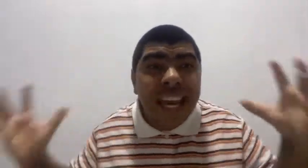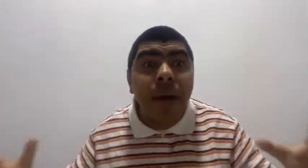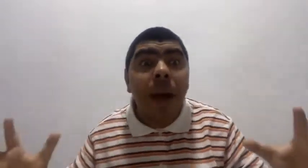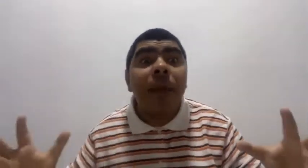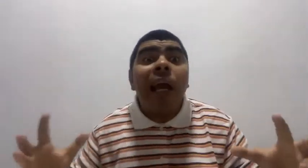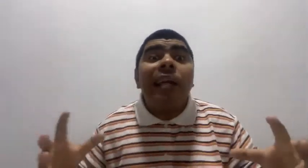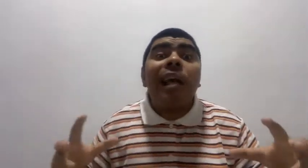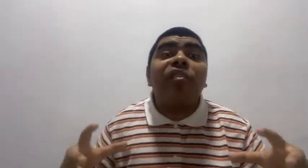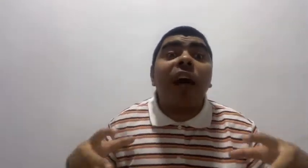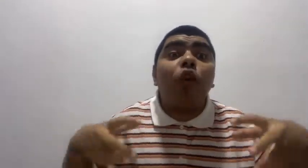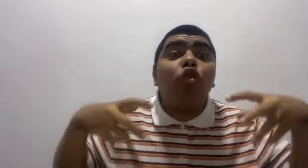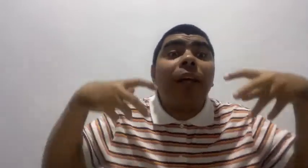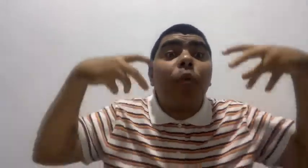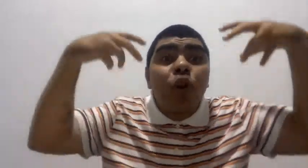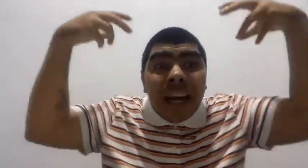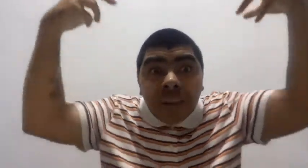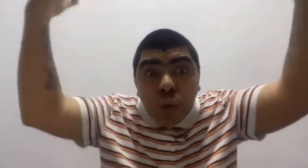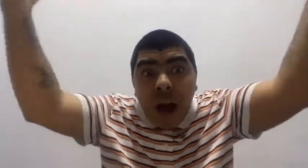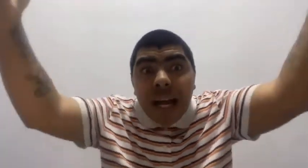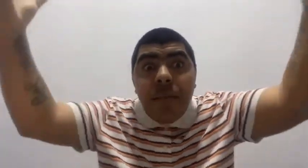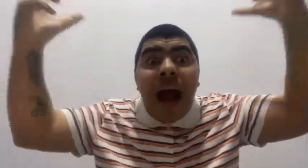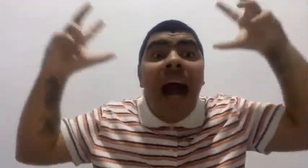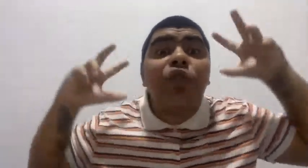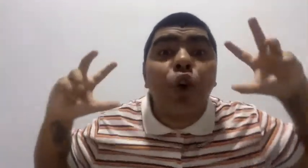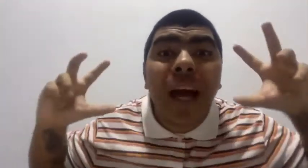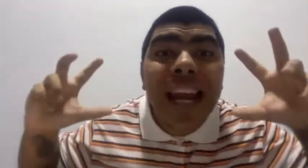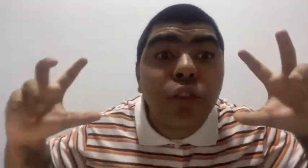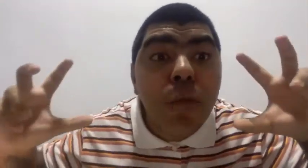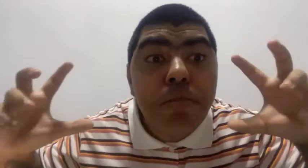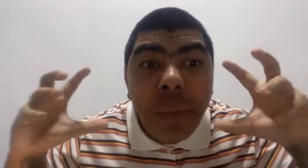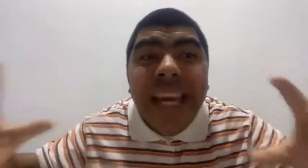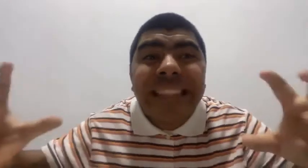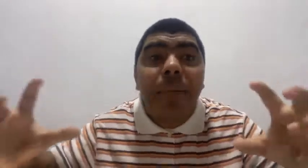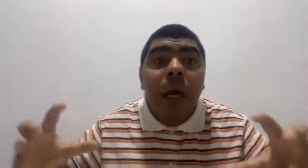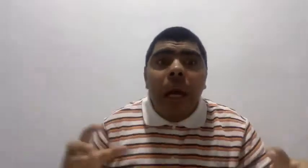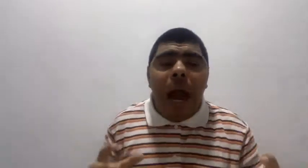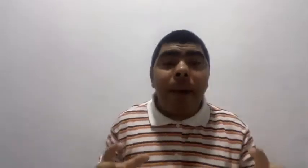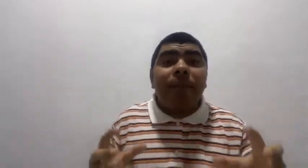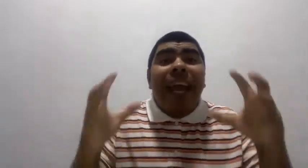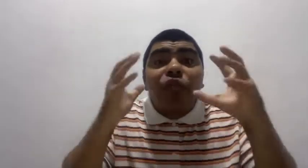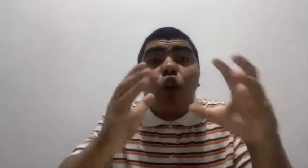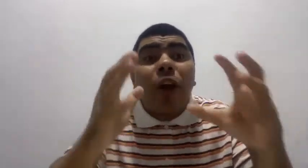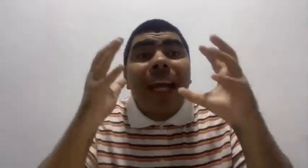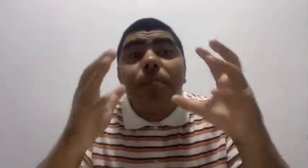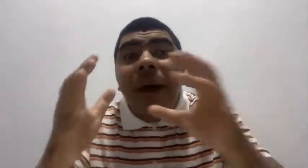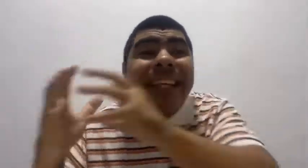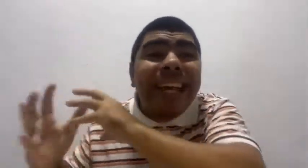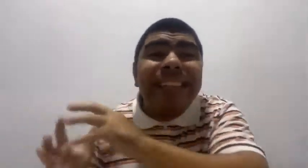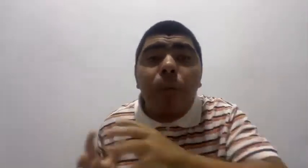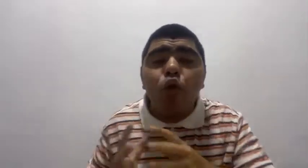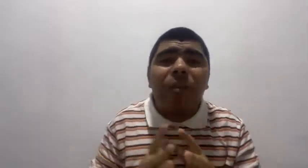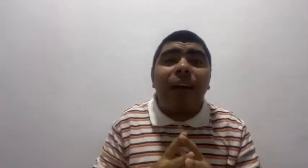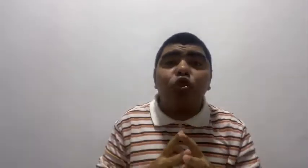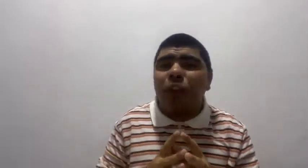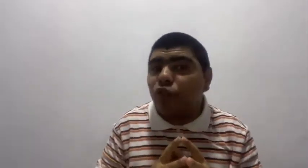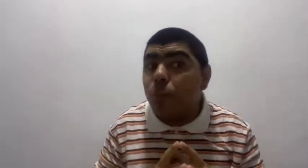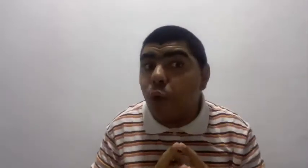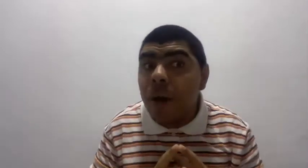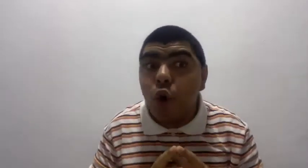lleva y hacia donde volará tu alma al sonar la trompeta. Amén. Eso es lo que el Padre anda buscando de su pueblo,